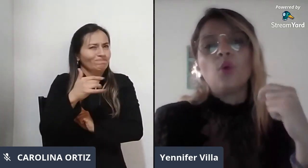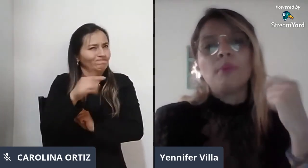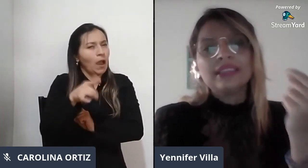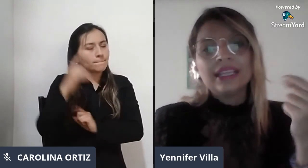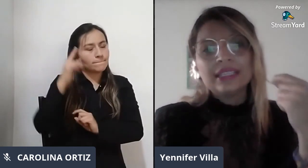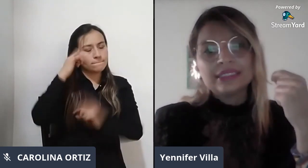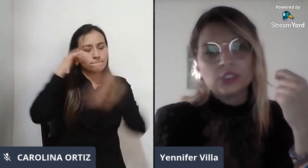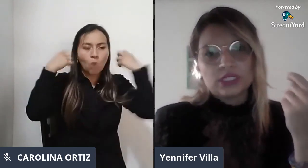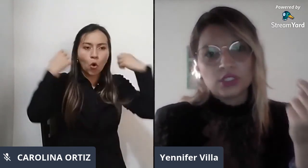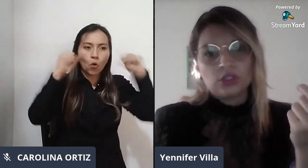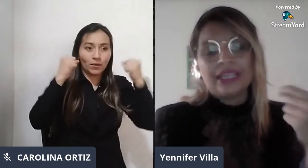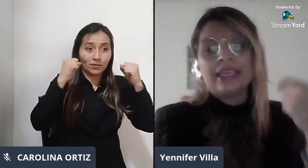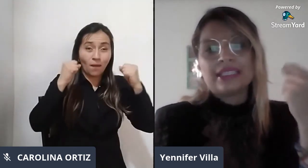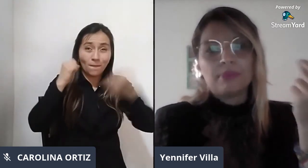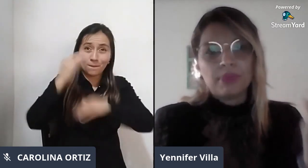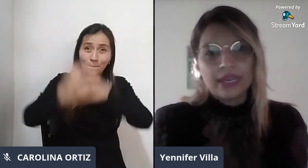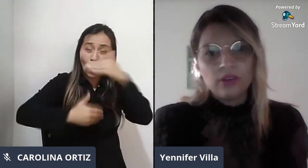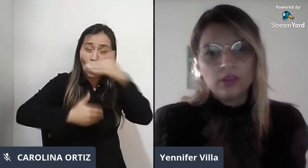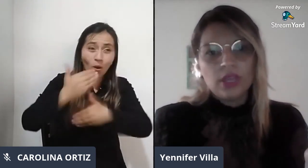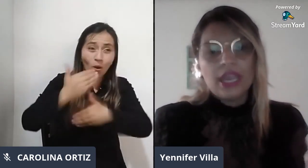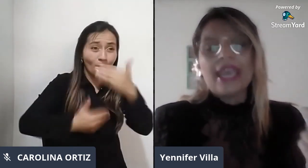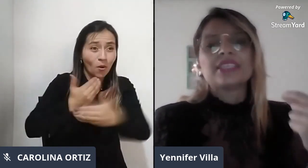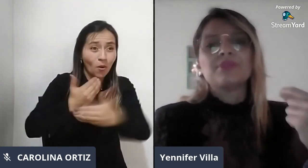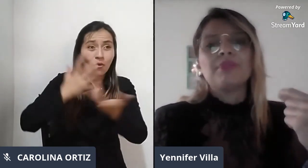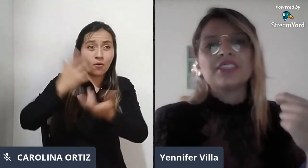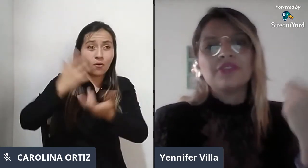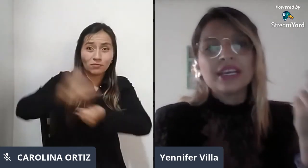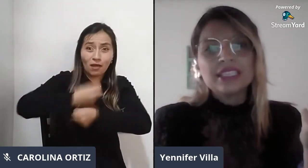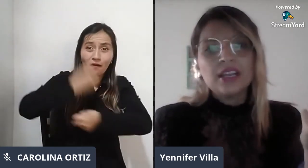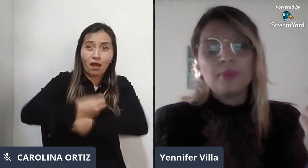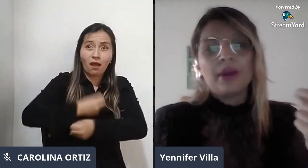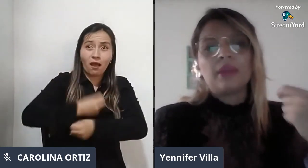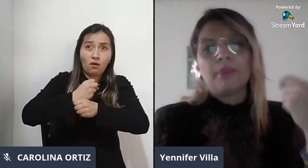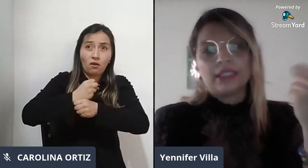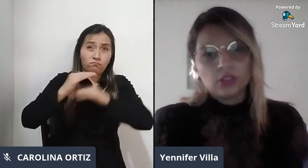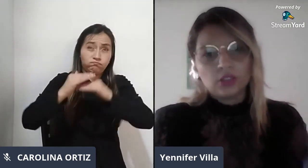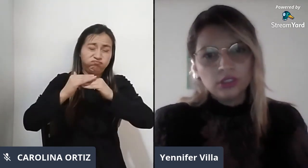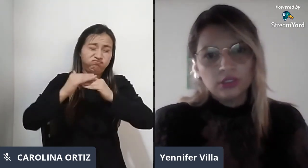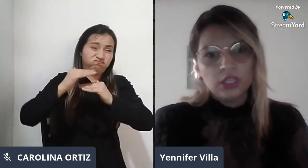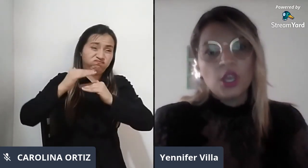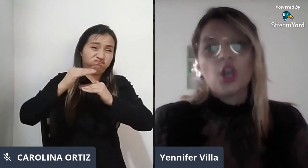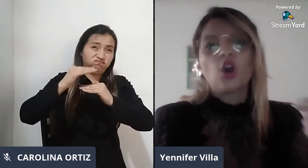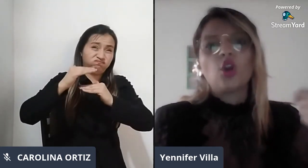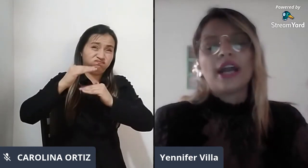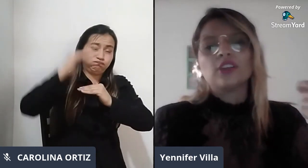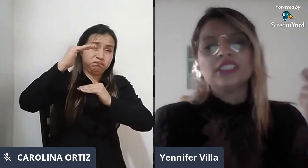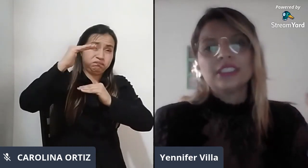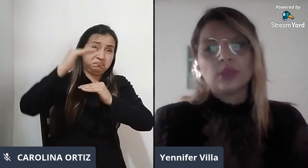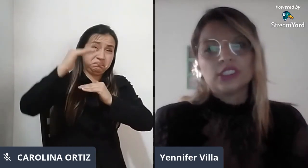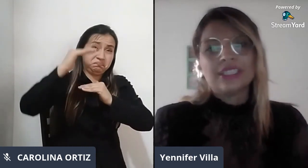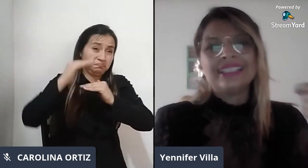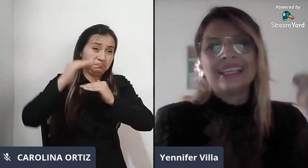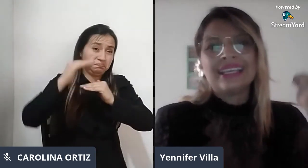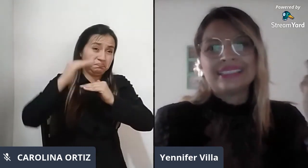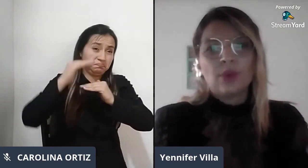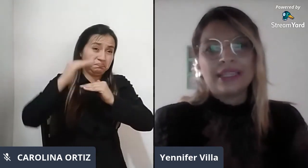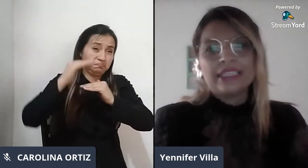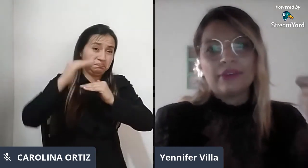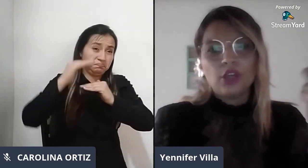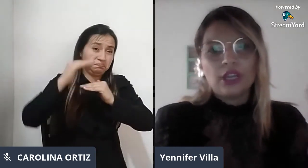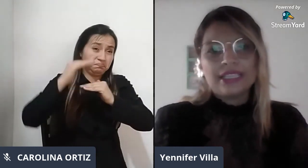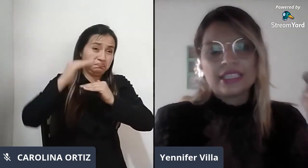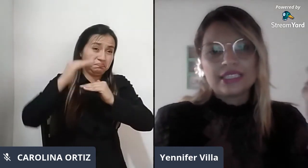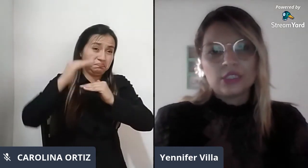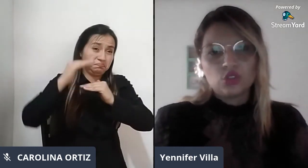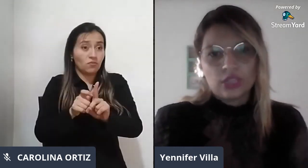conforme aumente la situación de desempleo, es más fácil para el patrón colocarnos en situaciones de